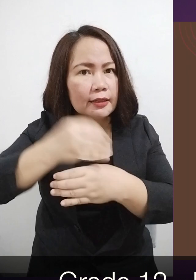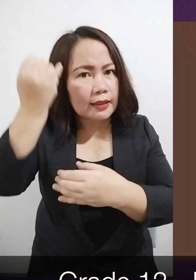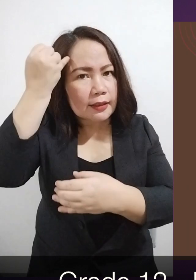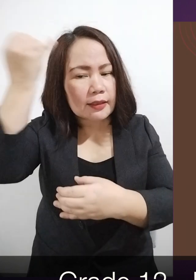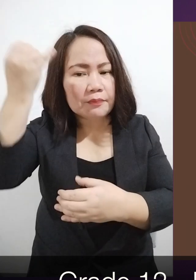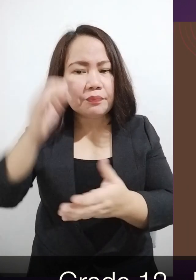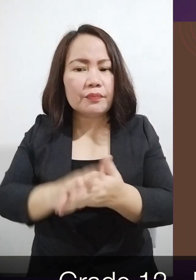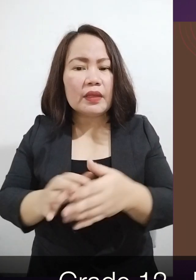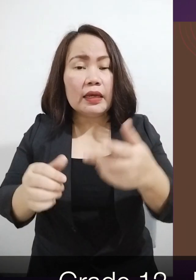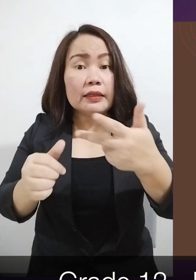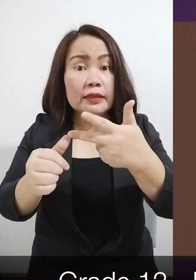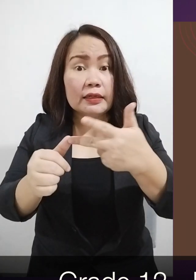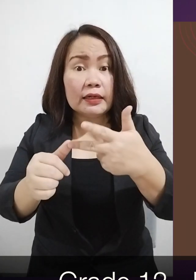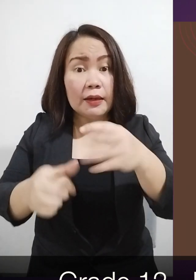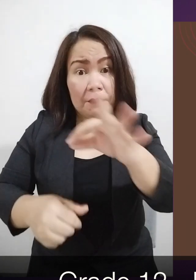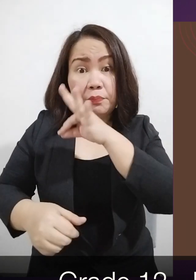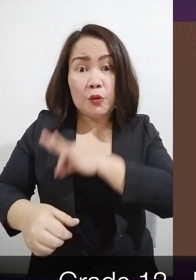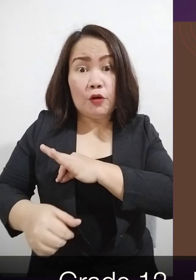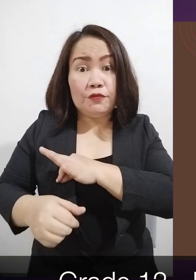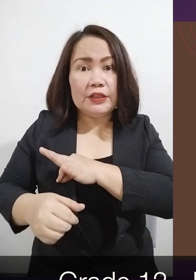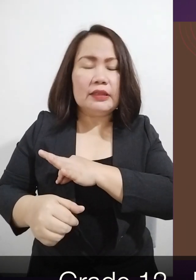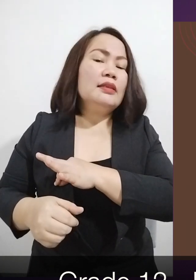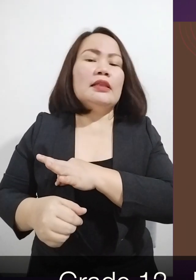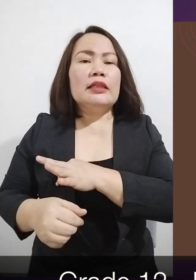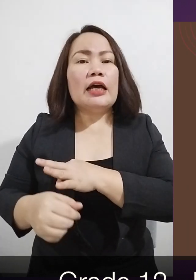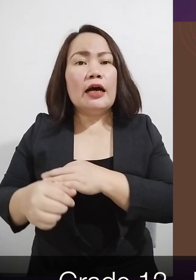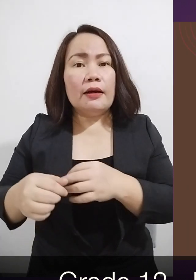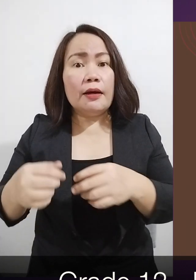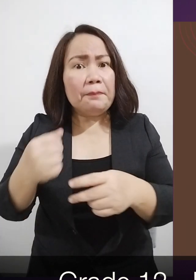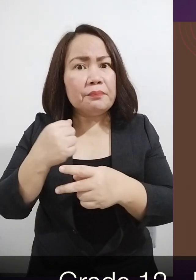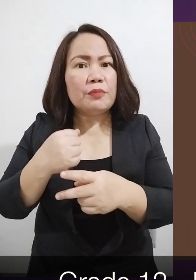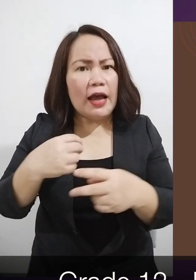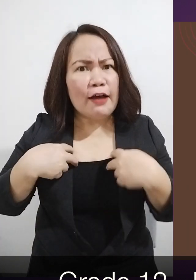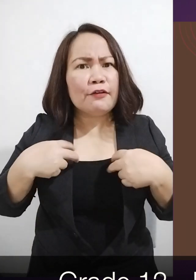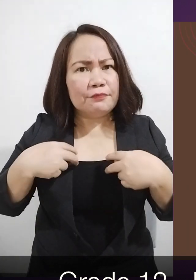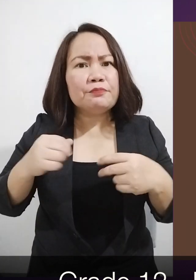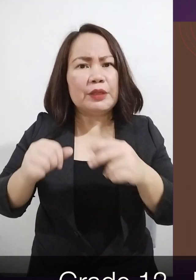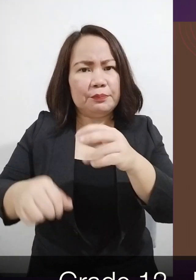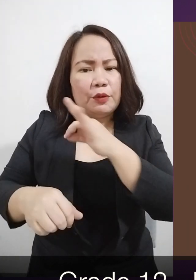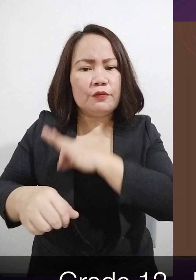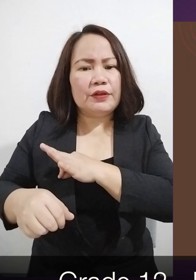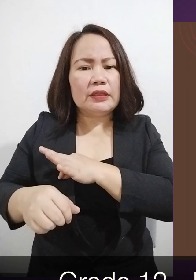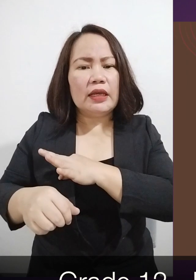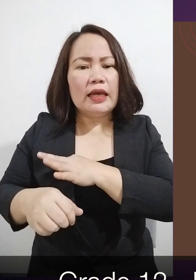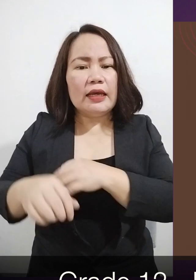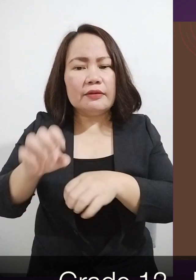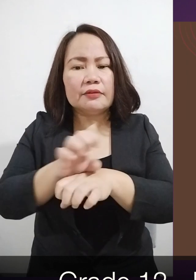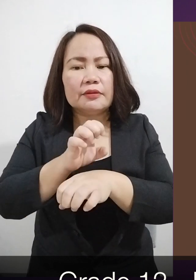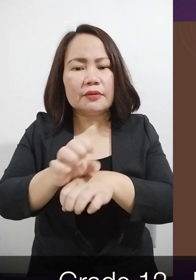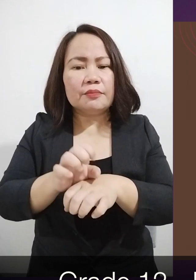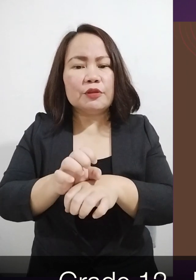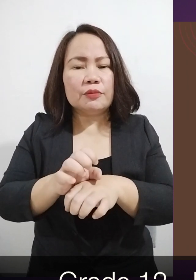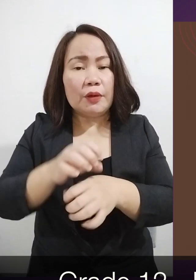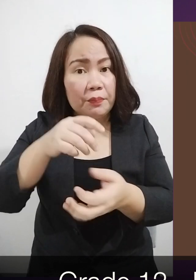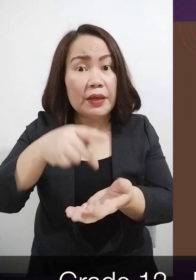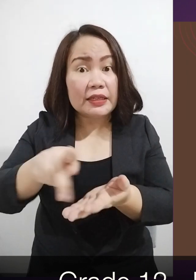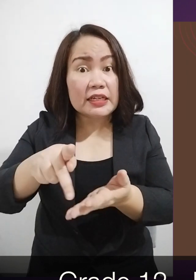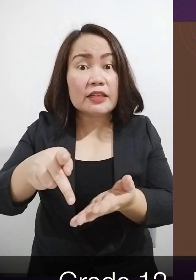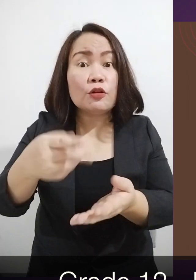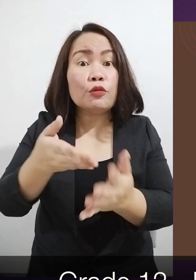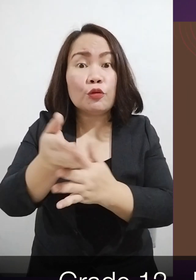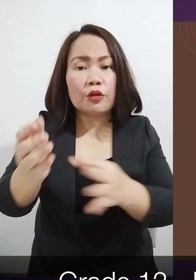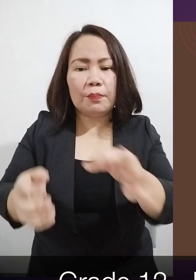3. Profit potential. Ang negosyante ay maaring mabayaran sa pamamagitan ng kanyang kita na galing sa operasyon ng